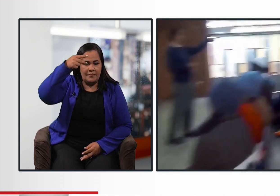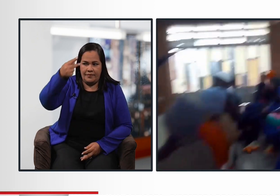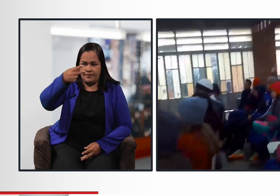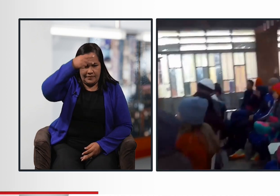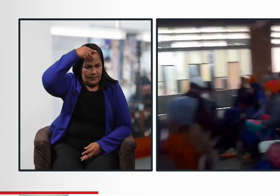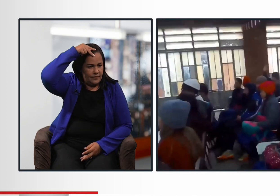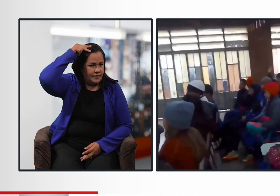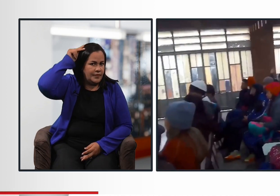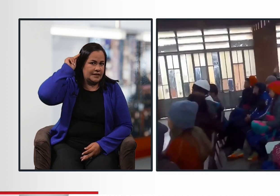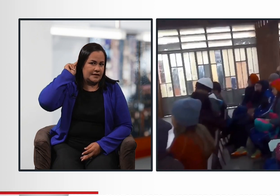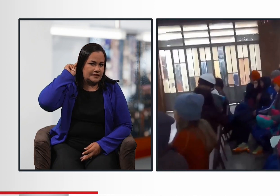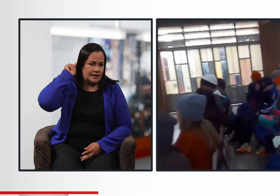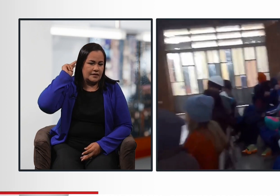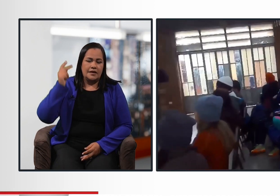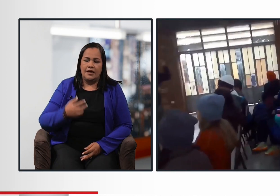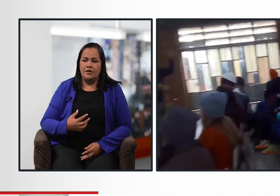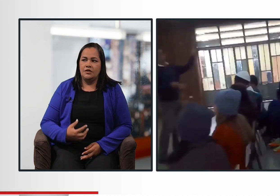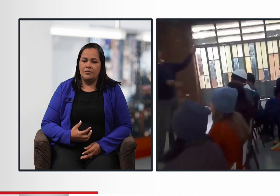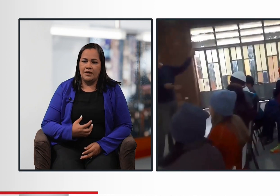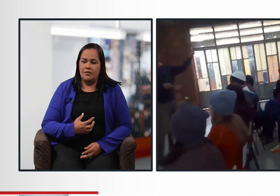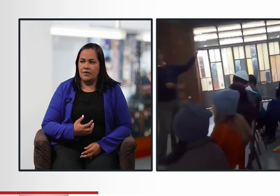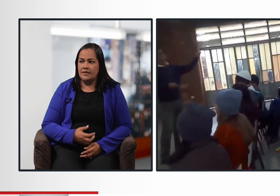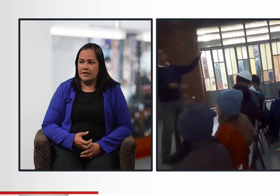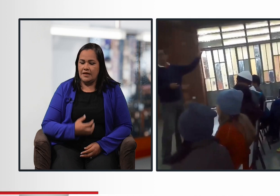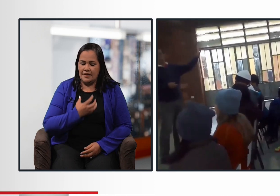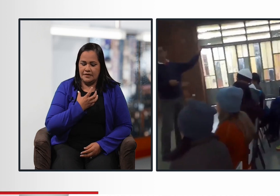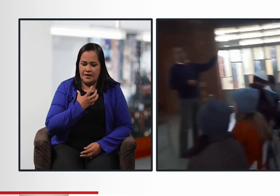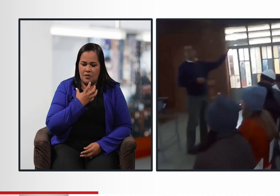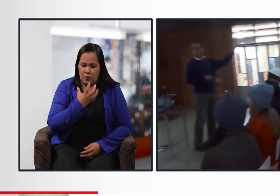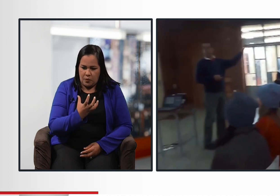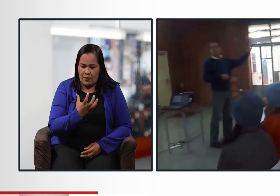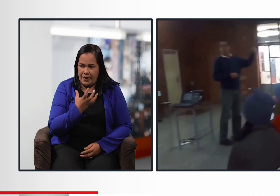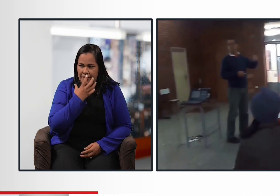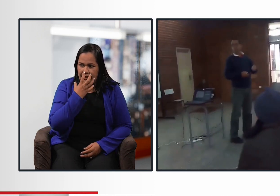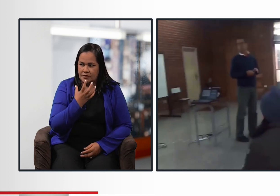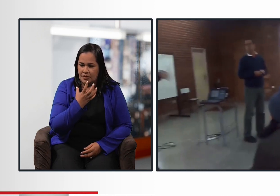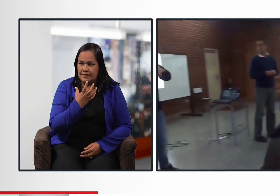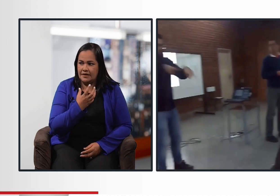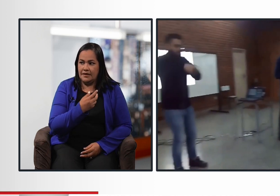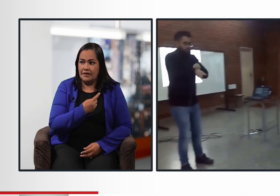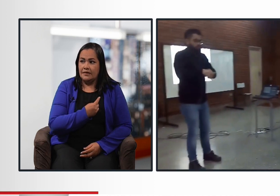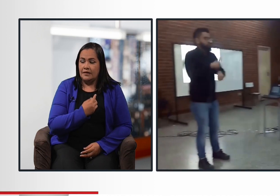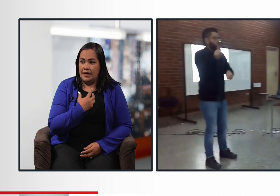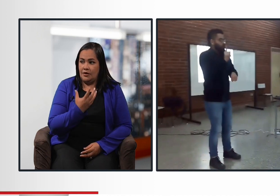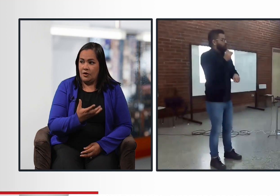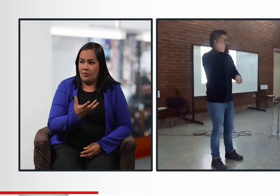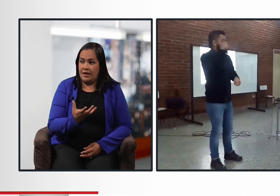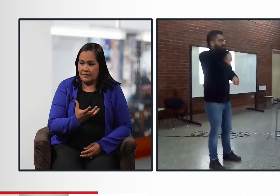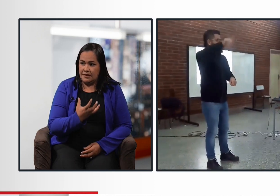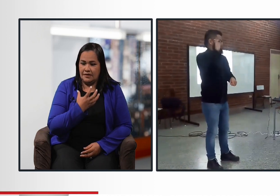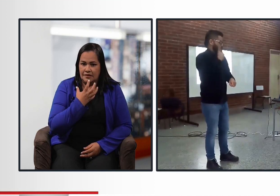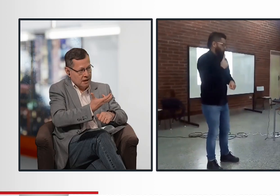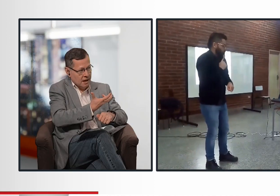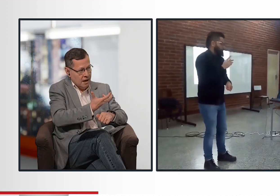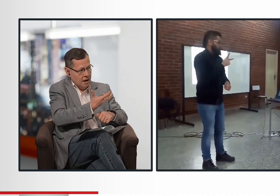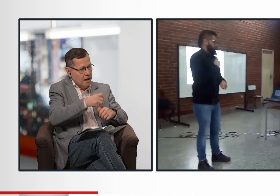seña Patricia. Ellos te ponen una seña, la seña es esto, la seña. Ellos nombran así,